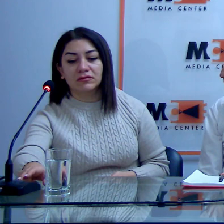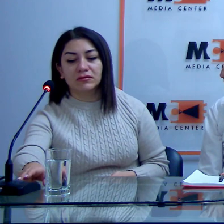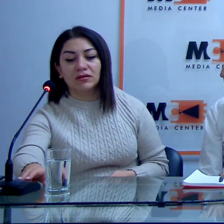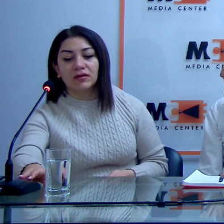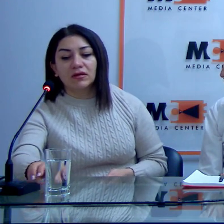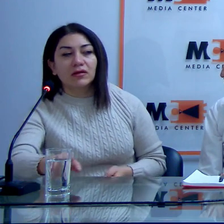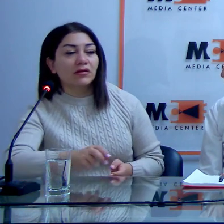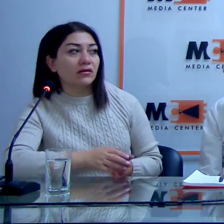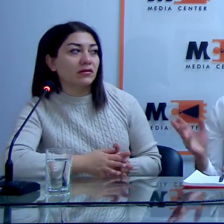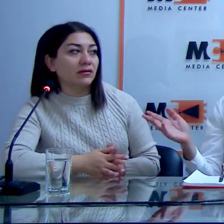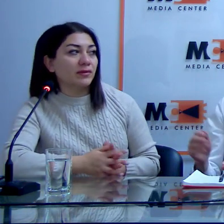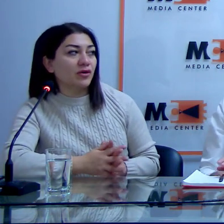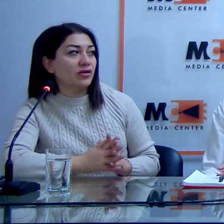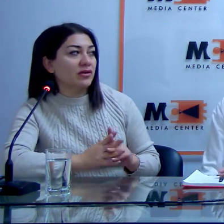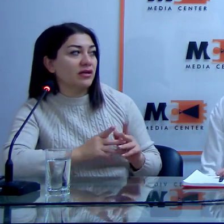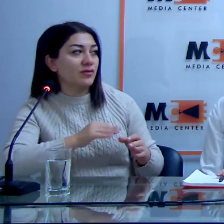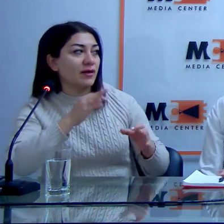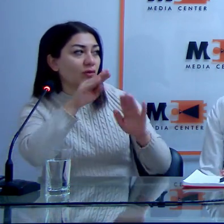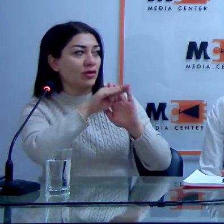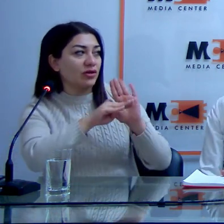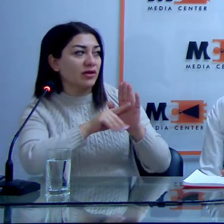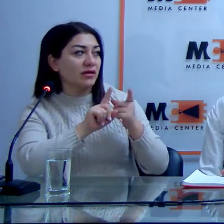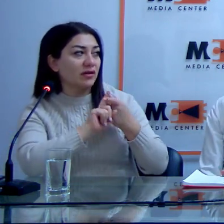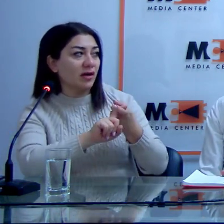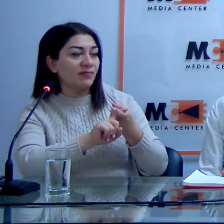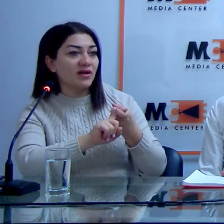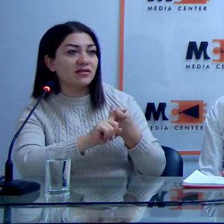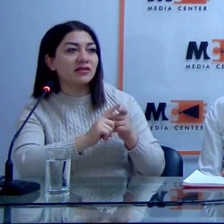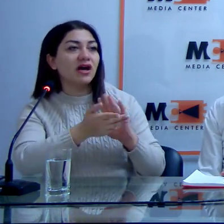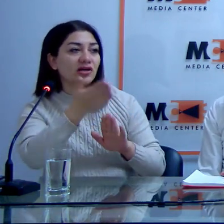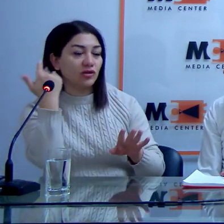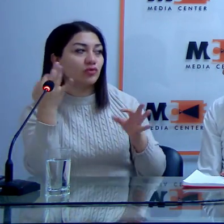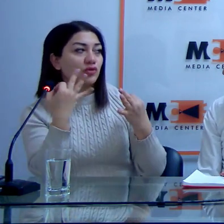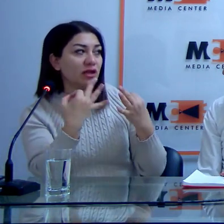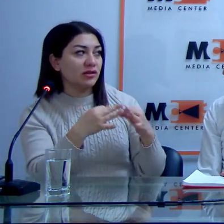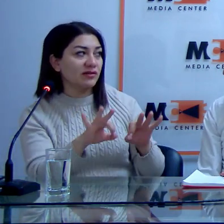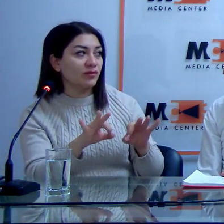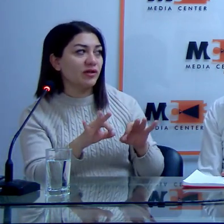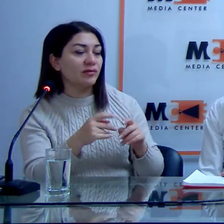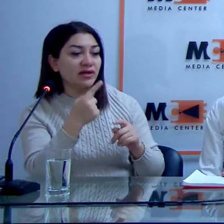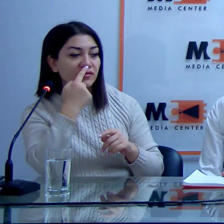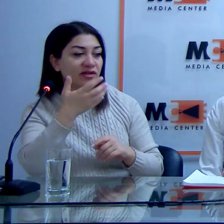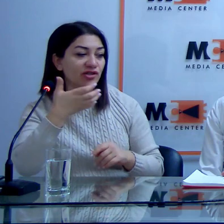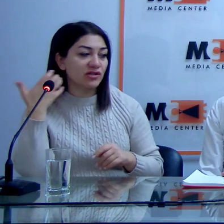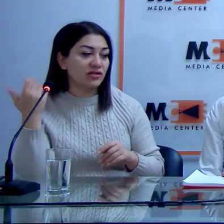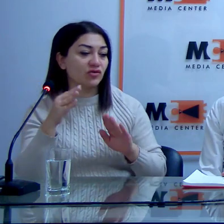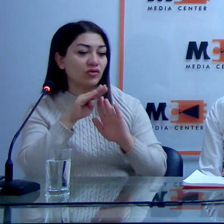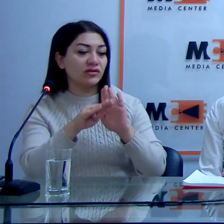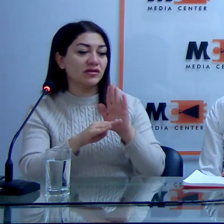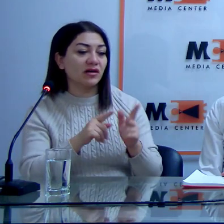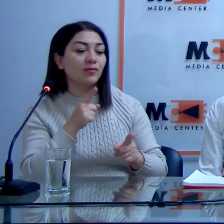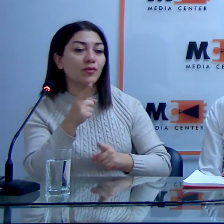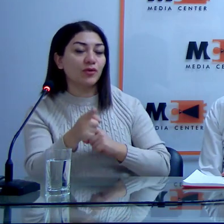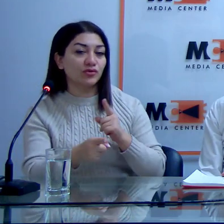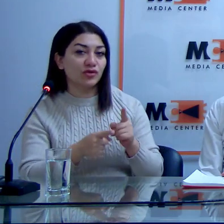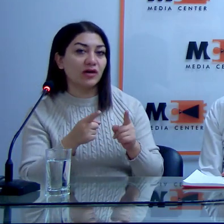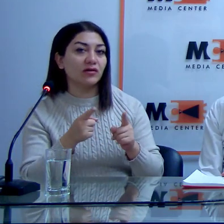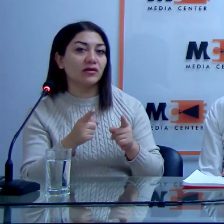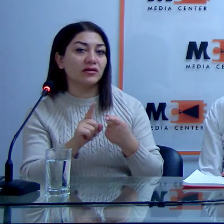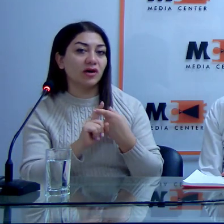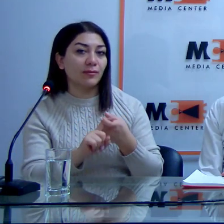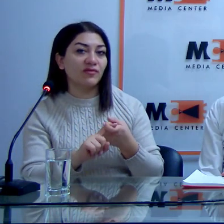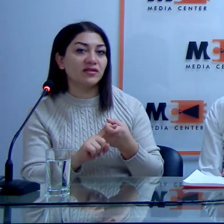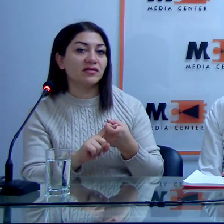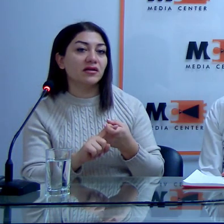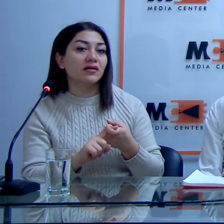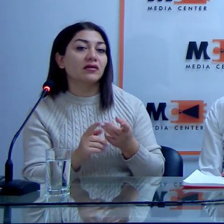կան դրացումներ այս առնչությամբ, փոքր դրացման եմ օրենքի հետ կապված, նախկինում թույլատրվում էր, բայց վերջերս օրենսդրական փոփոխության